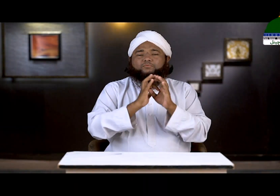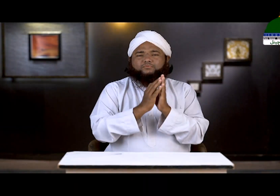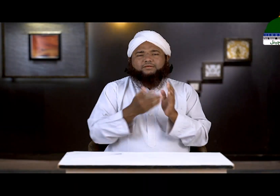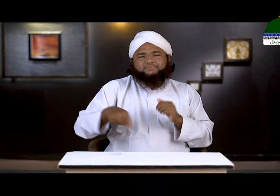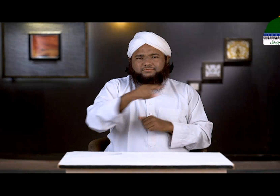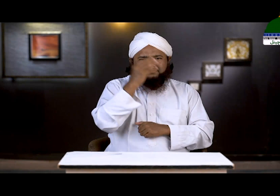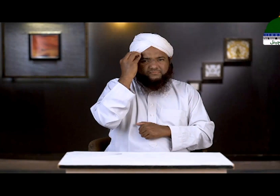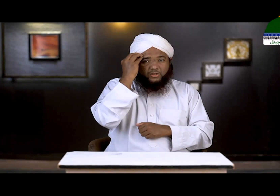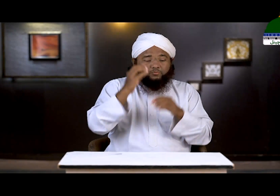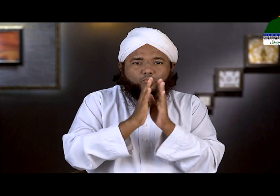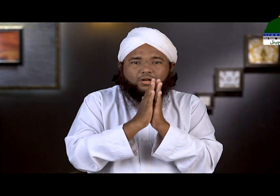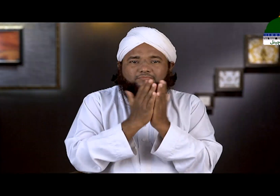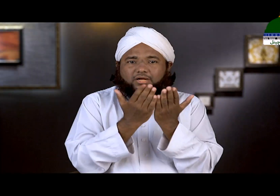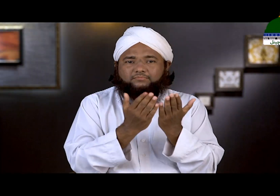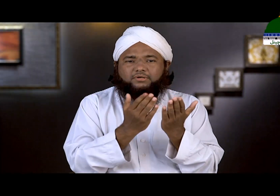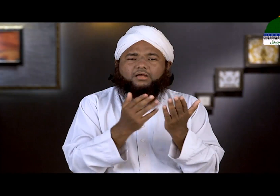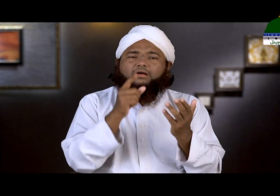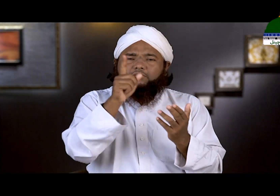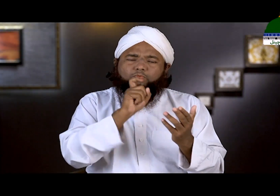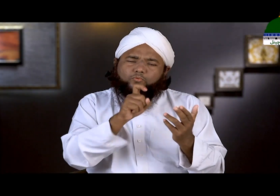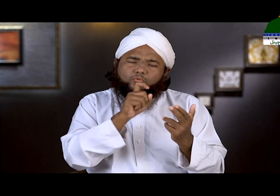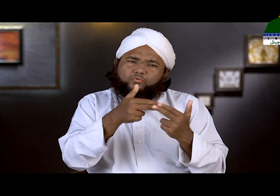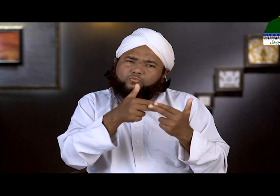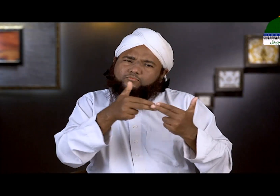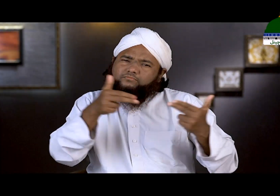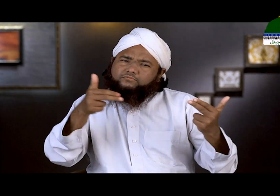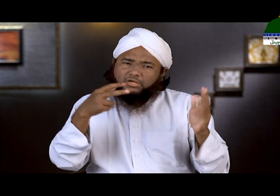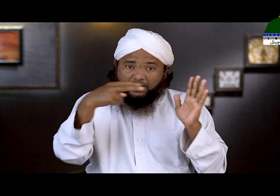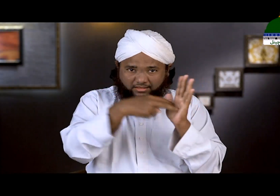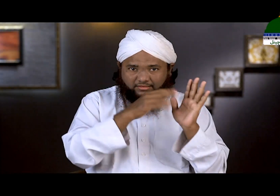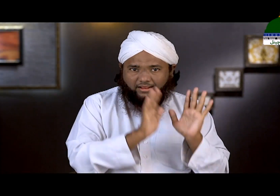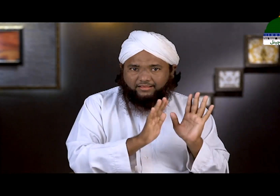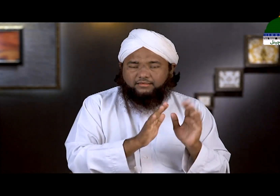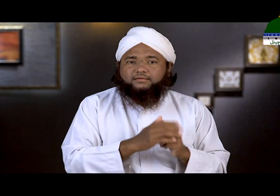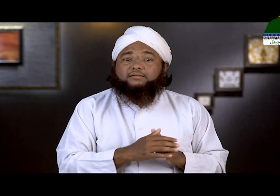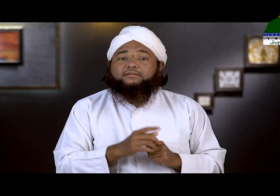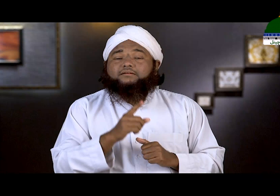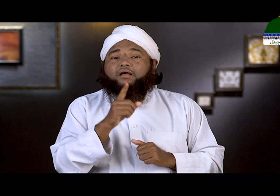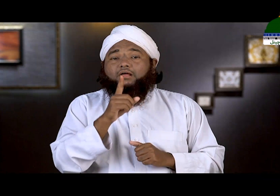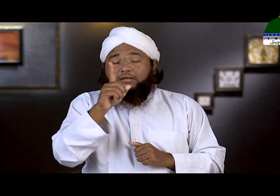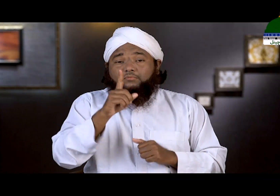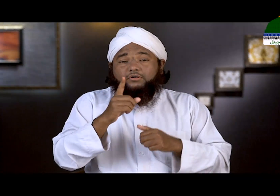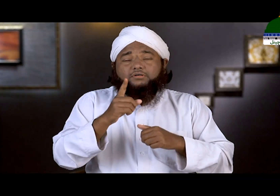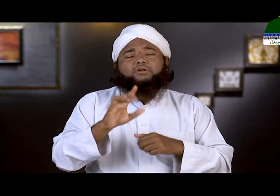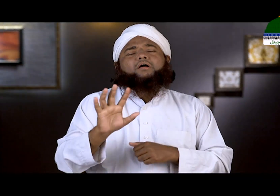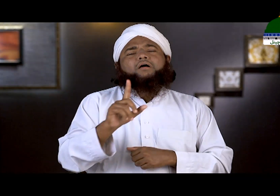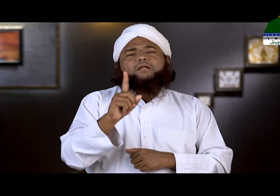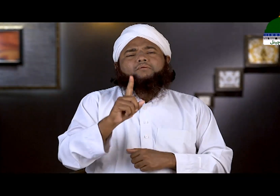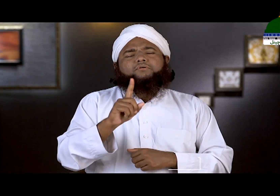سے احکام دیے لیکن کبھی بھی یہ نہ فرمایا کہ ہم بھی ایسا کرتے ہیں، فرشتے بھی یہی